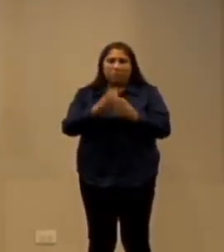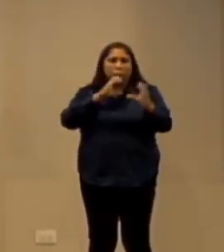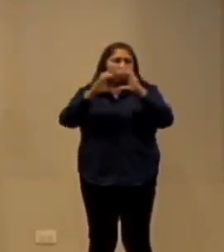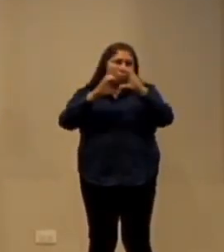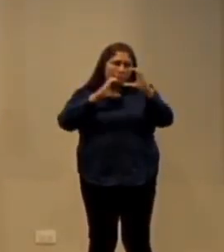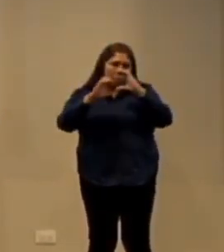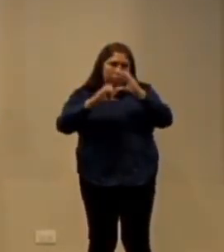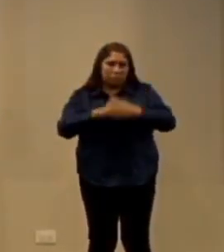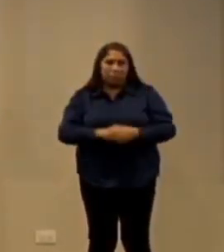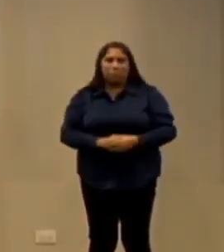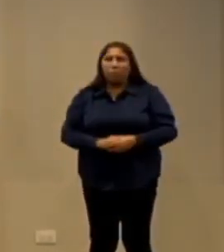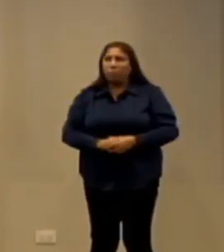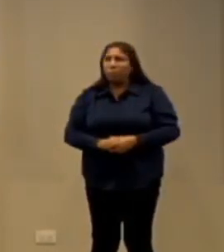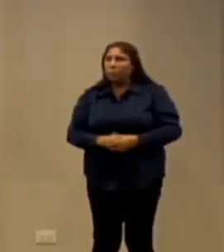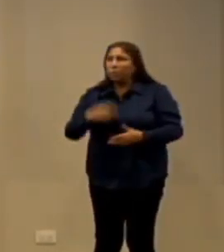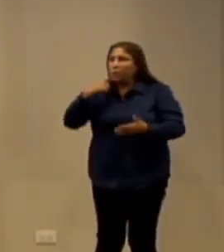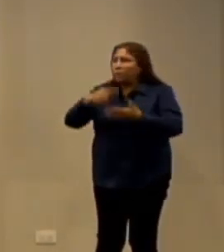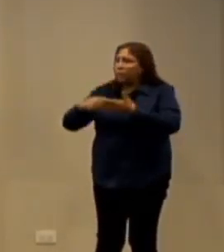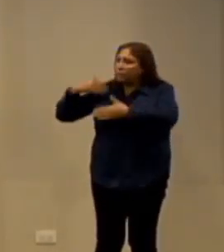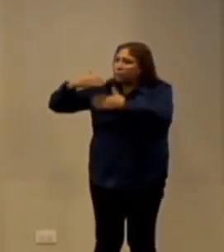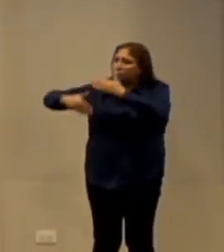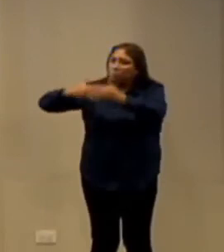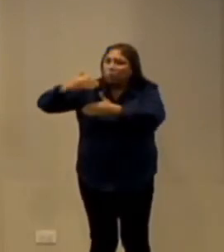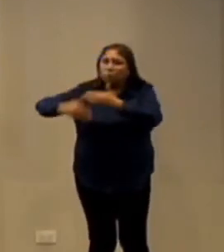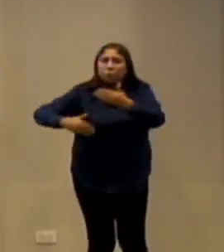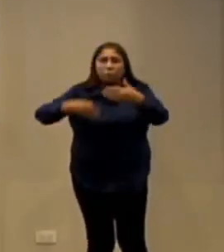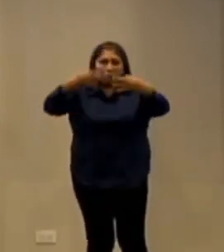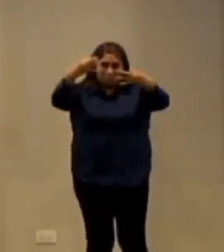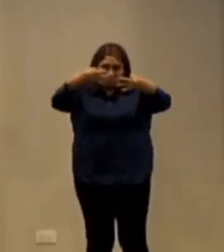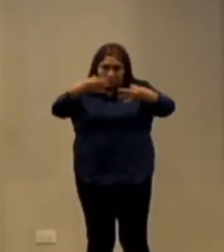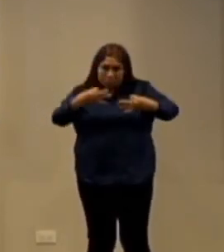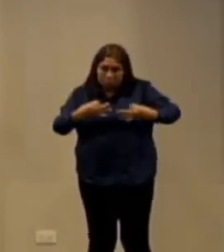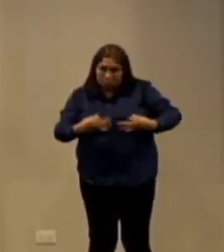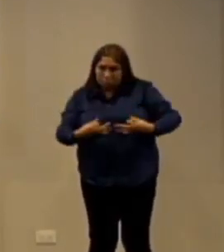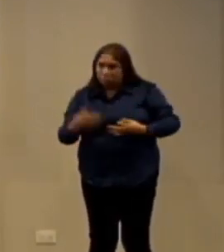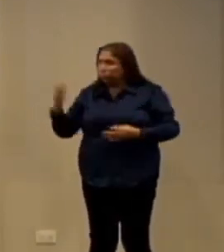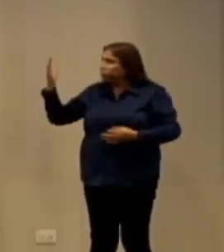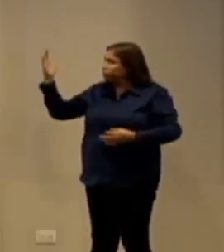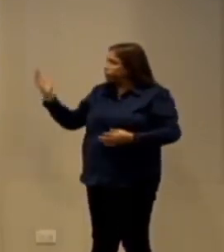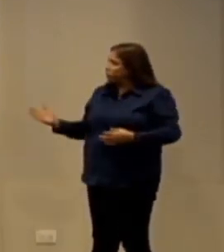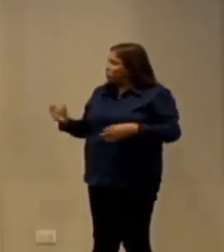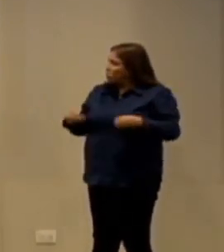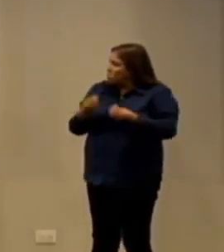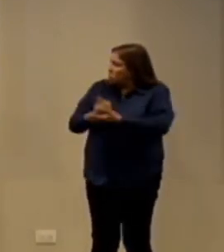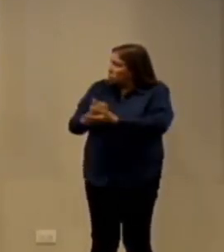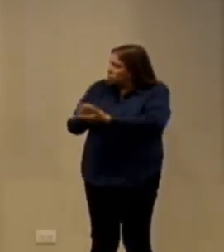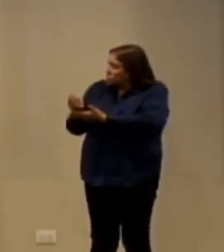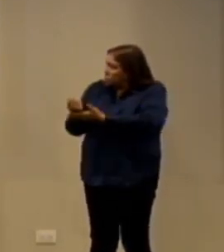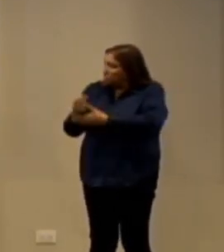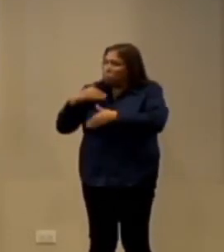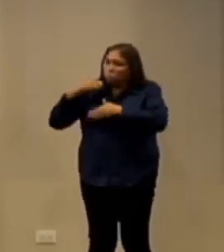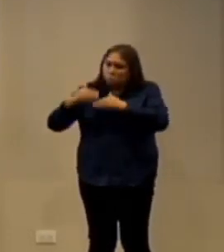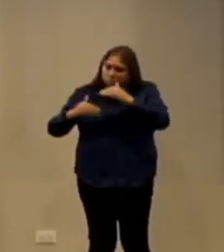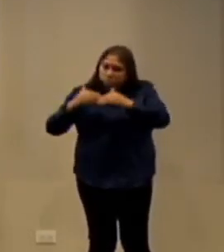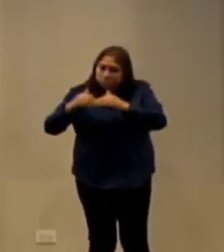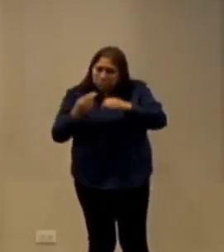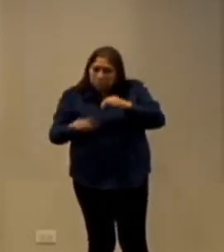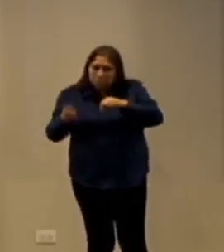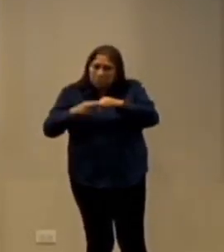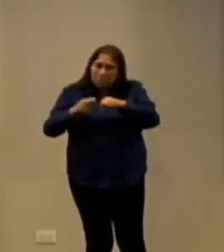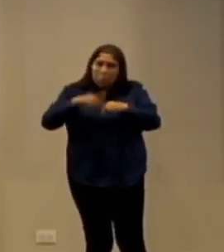comunicación. Esta es la evolución del presupuesto, cómo hemos ido avanzando, cómo está el incremento.